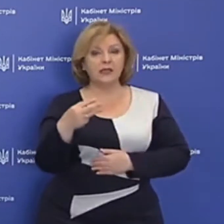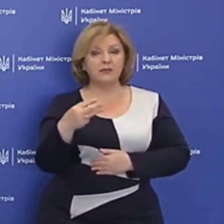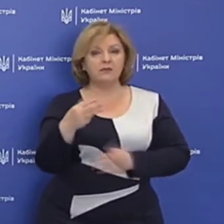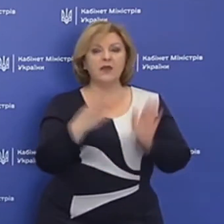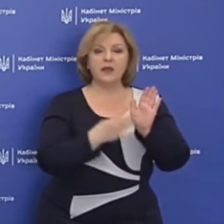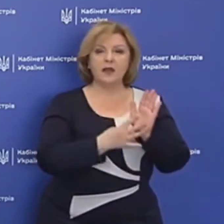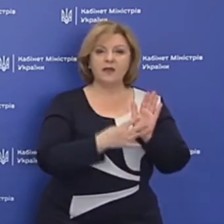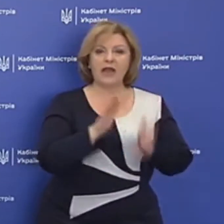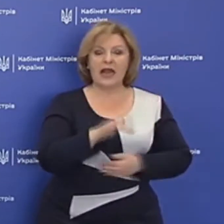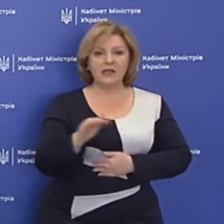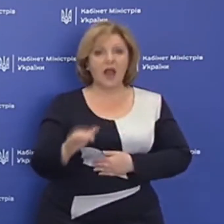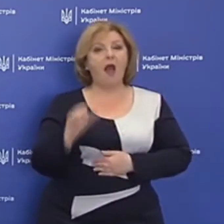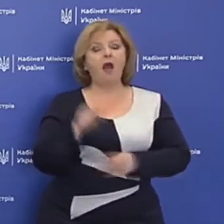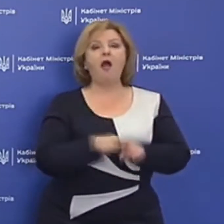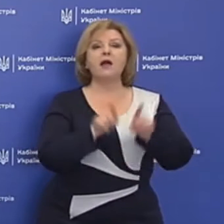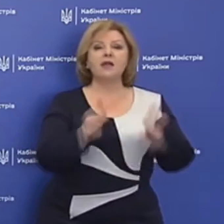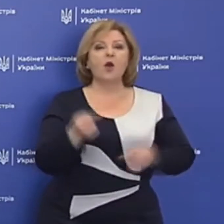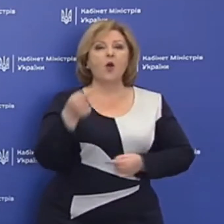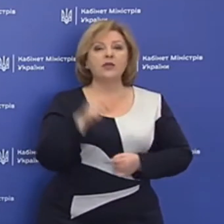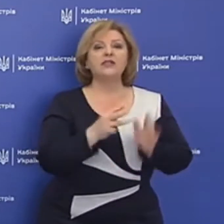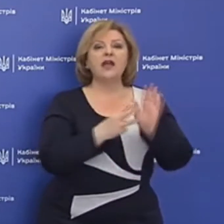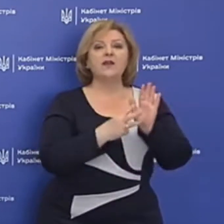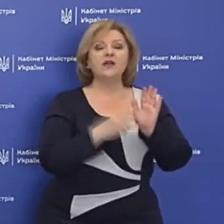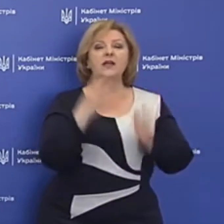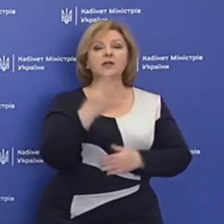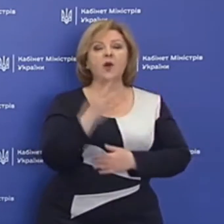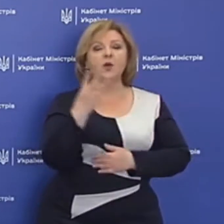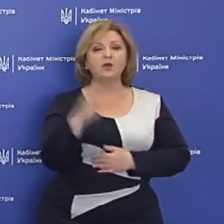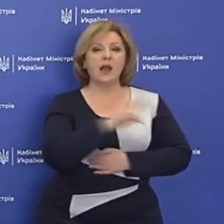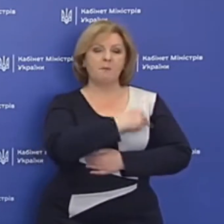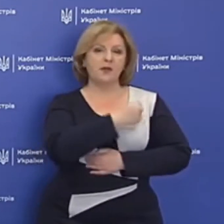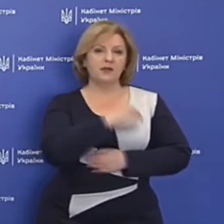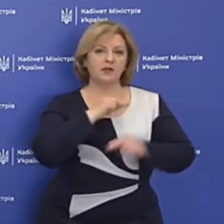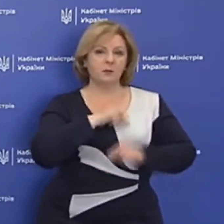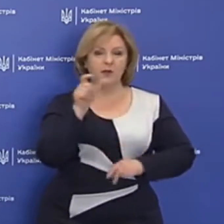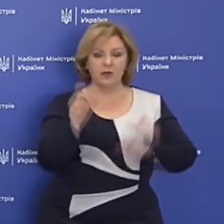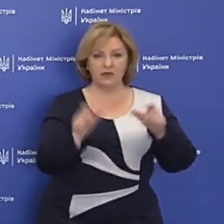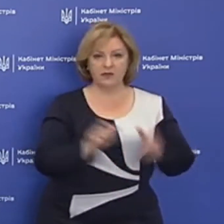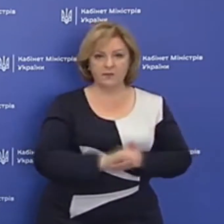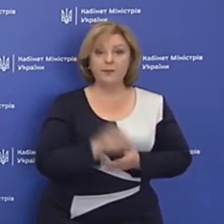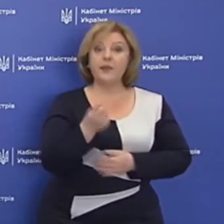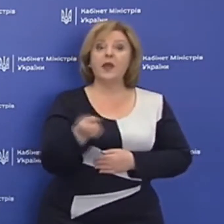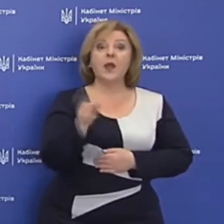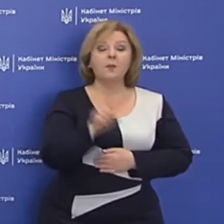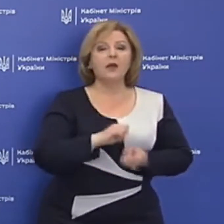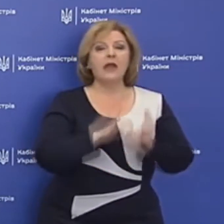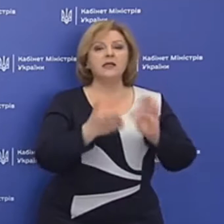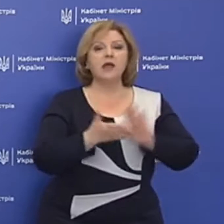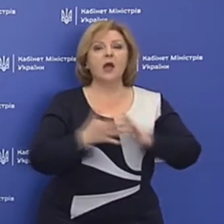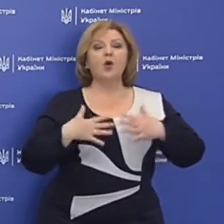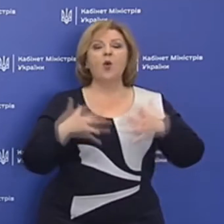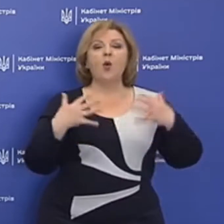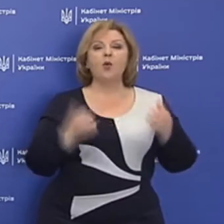639 дітей, а також 1843 медичні працівника. При цьому загалом